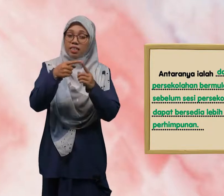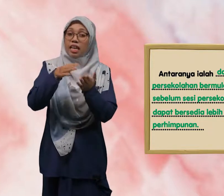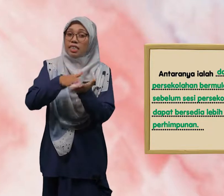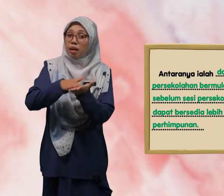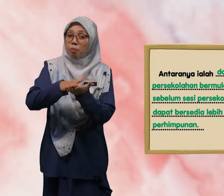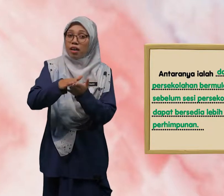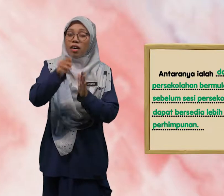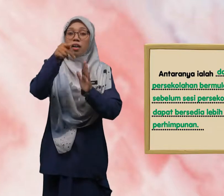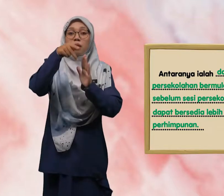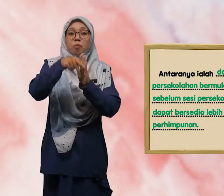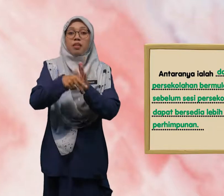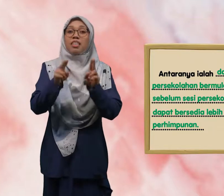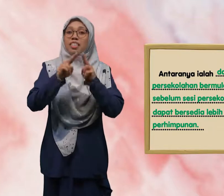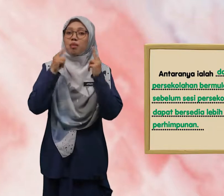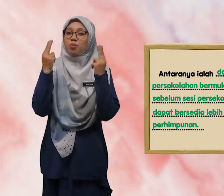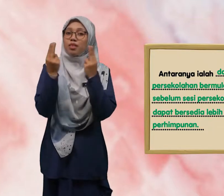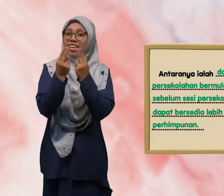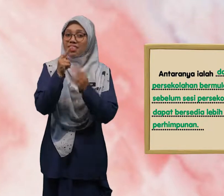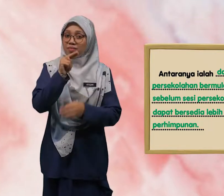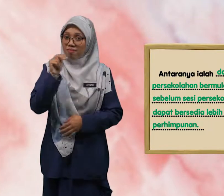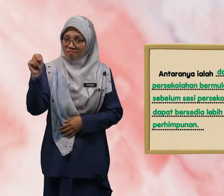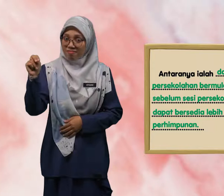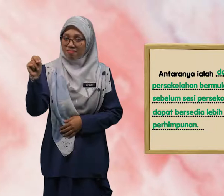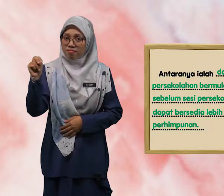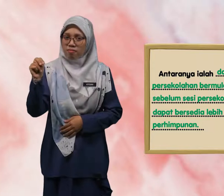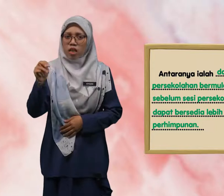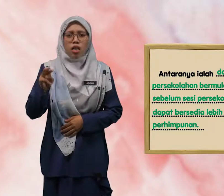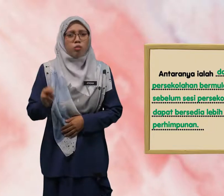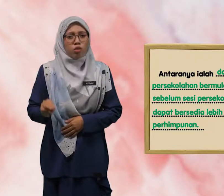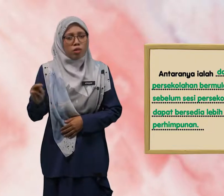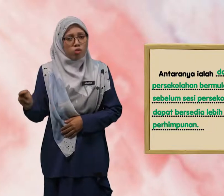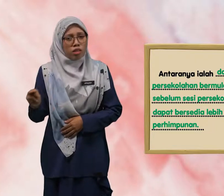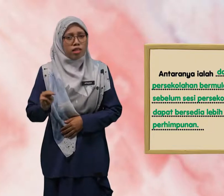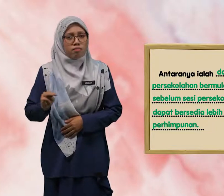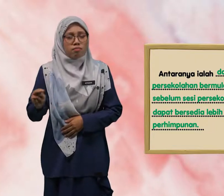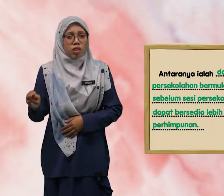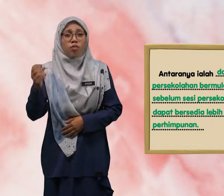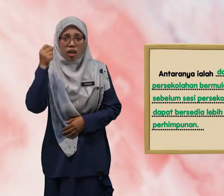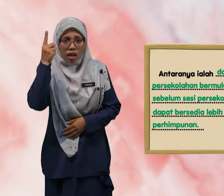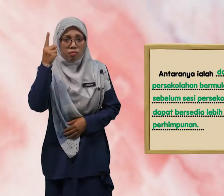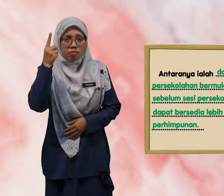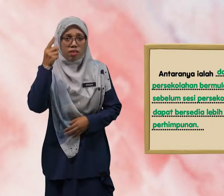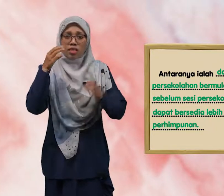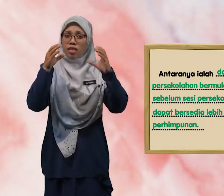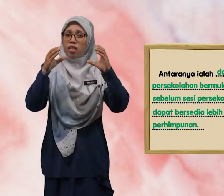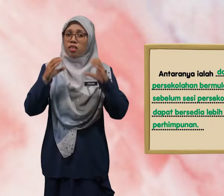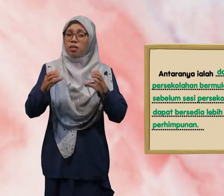Papa perhimpunan murid-murid Hai paham cara